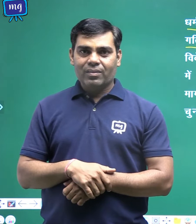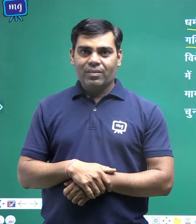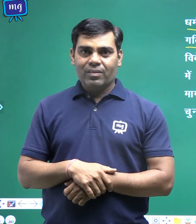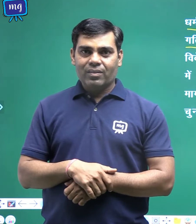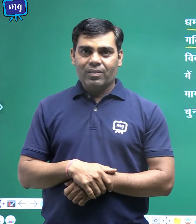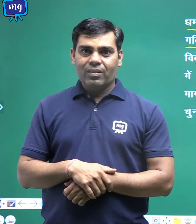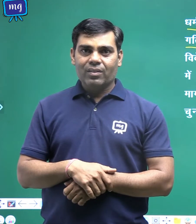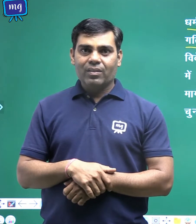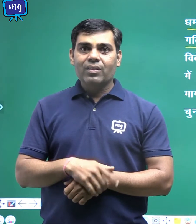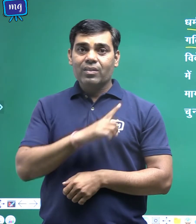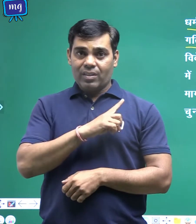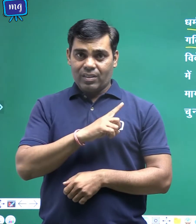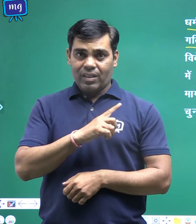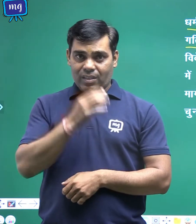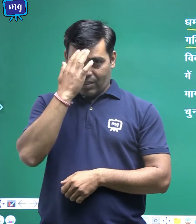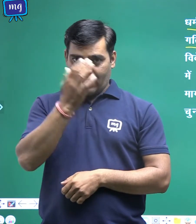चर्च की